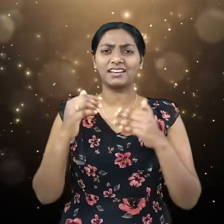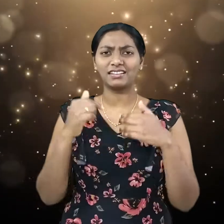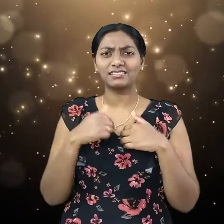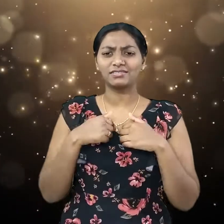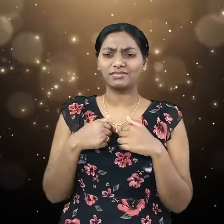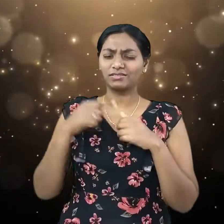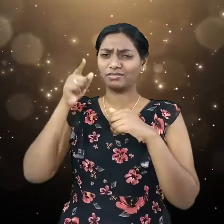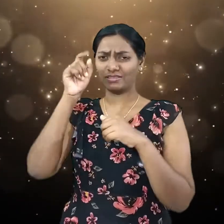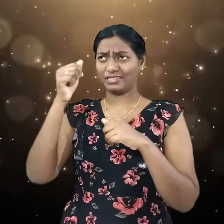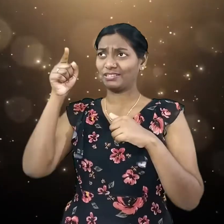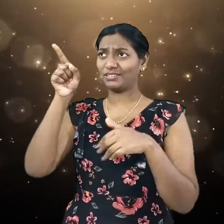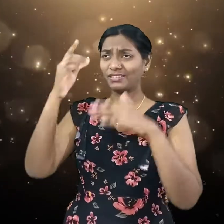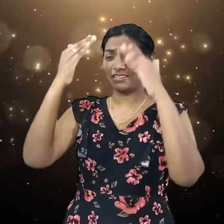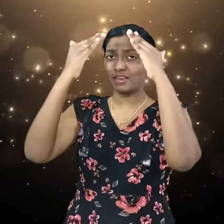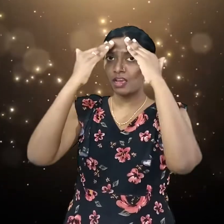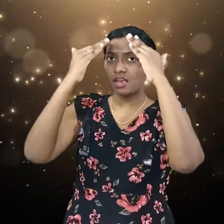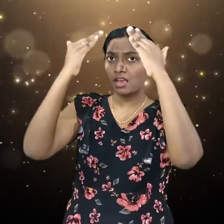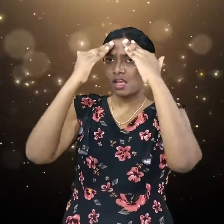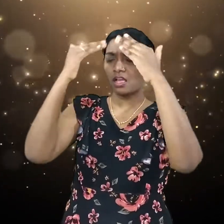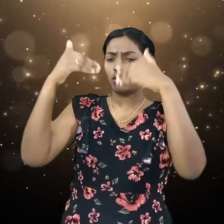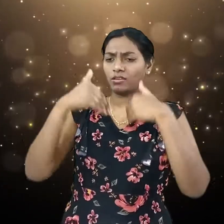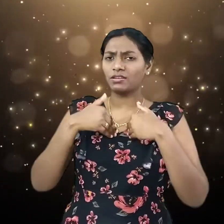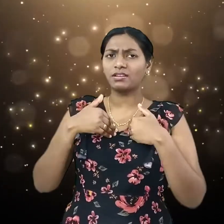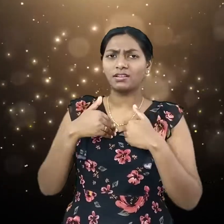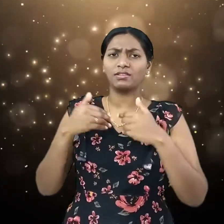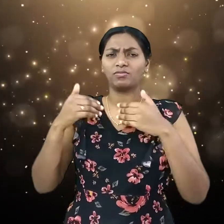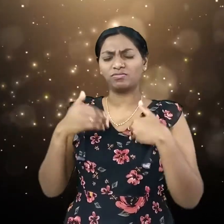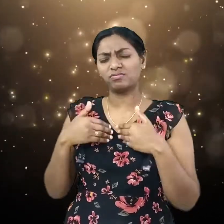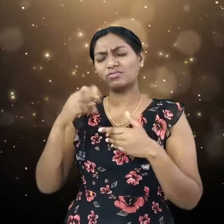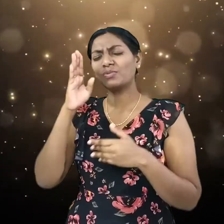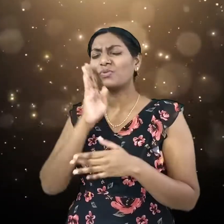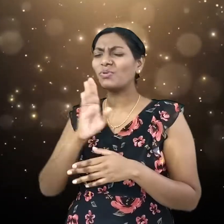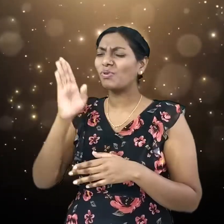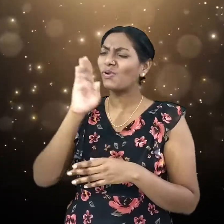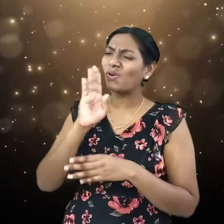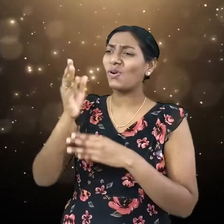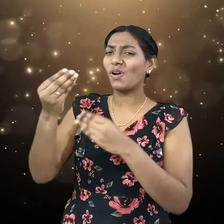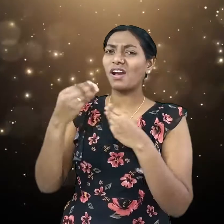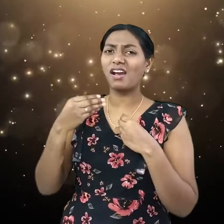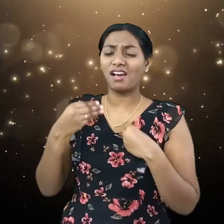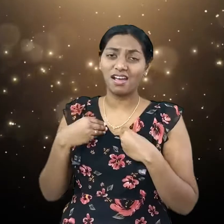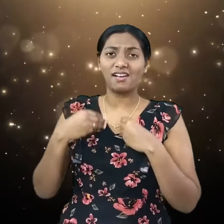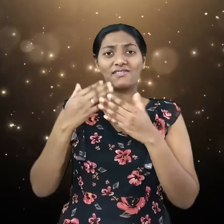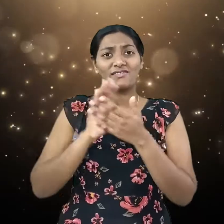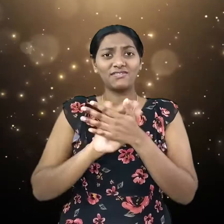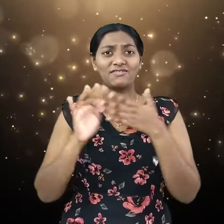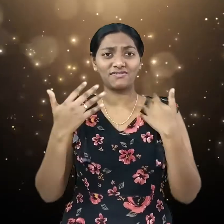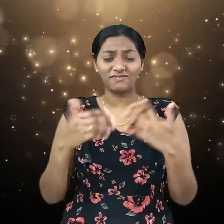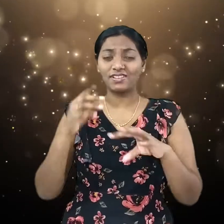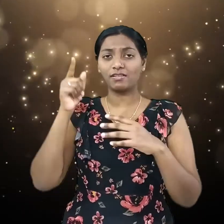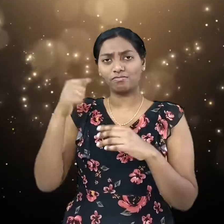नाम, तेरे आशीष के बदले गाऊं स्तुति,